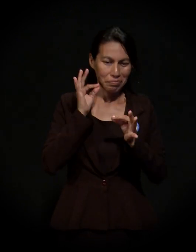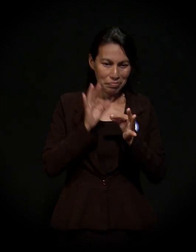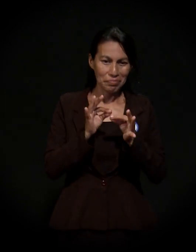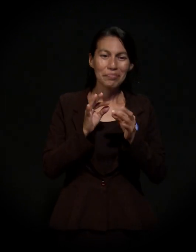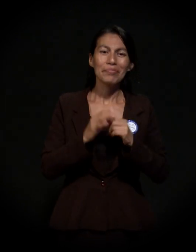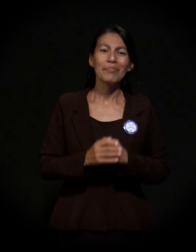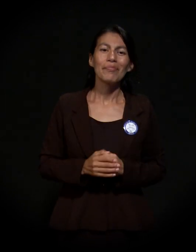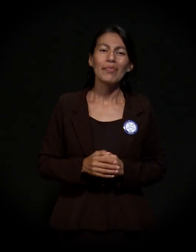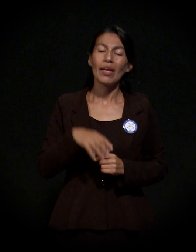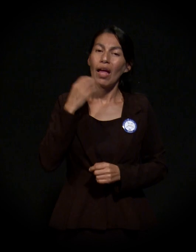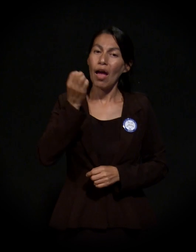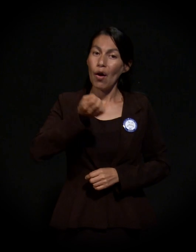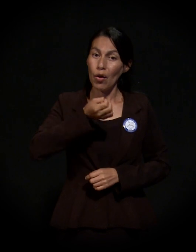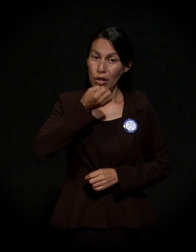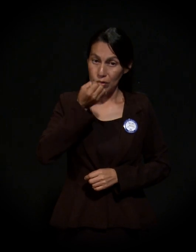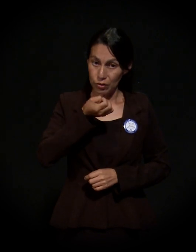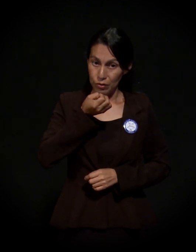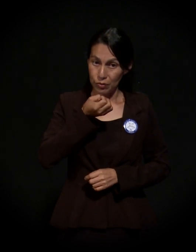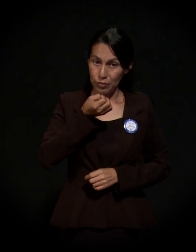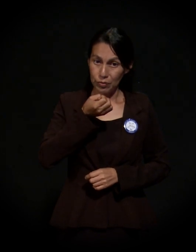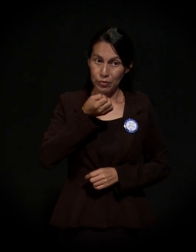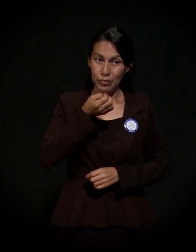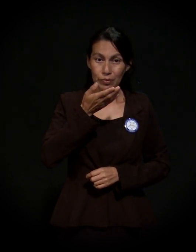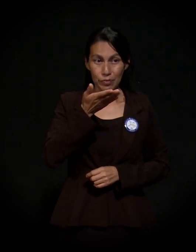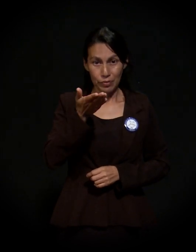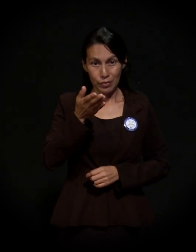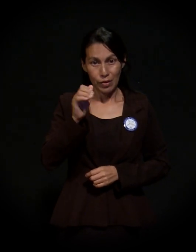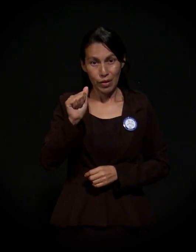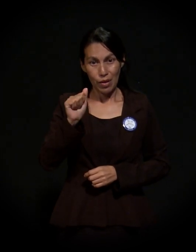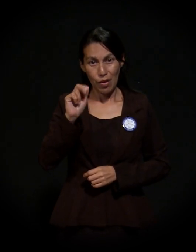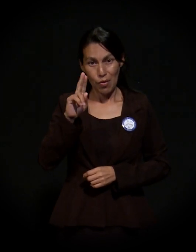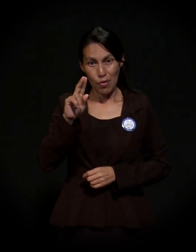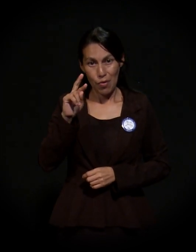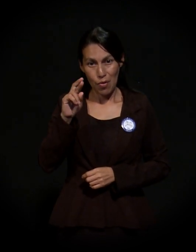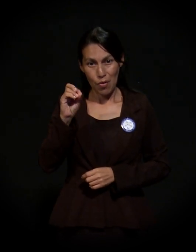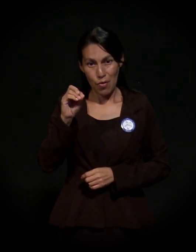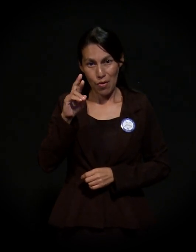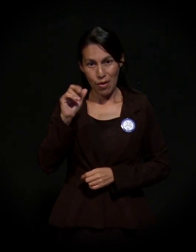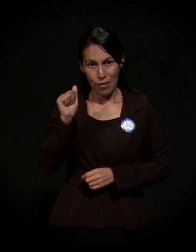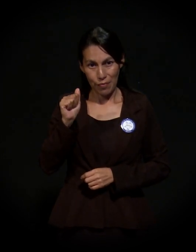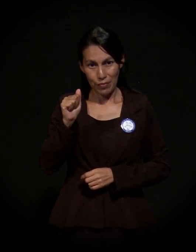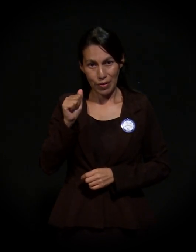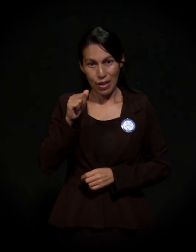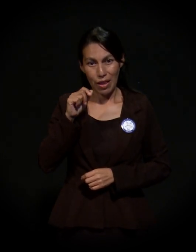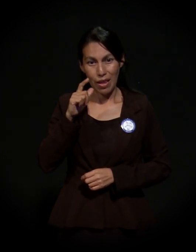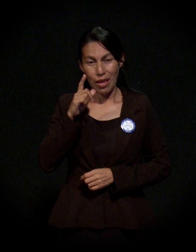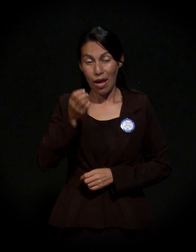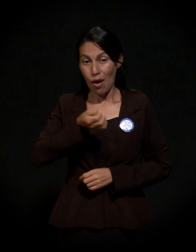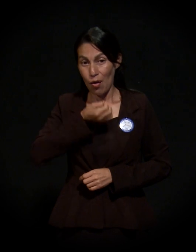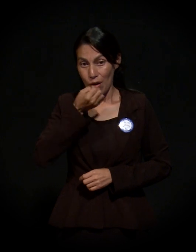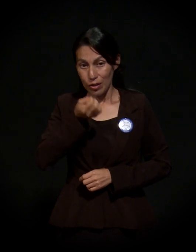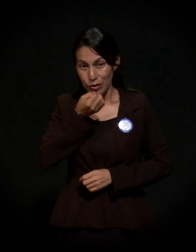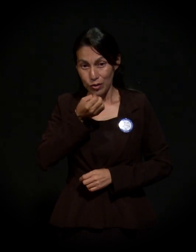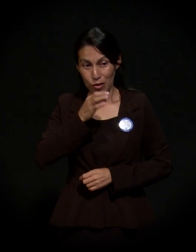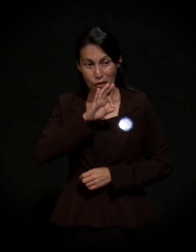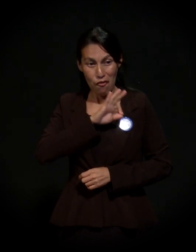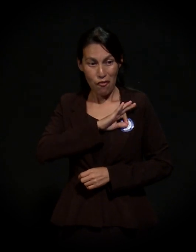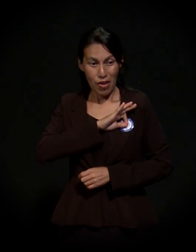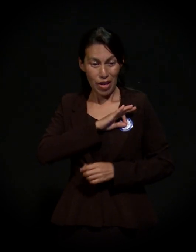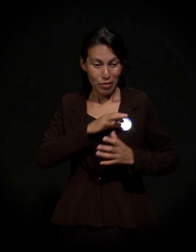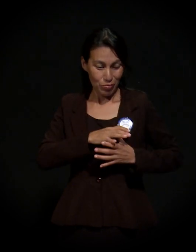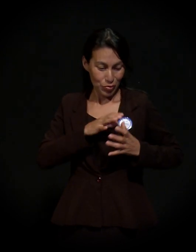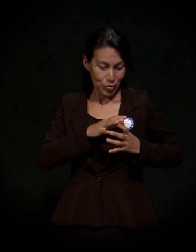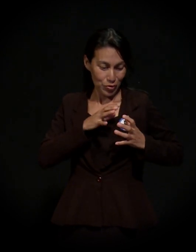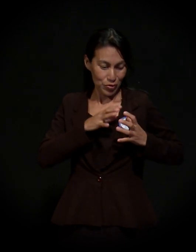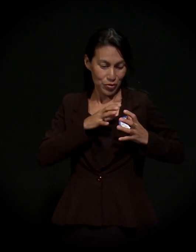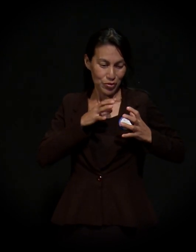Aurora, la oración cultiva la fe en las promesas de Dios.